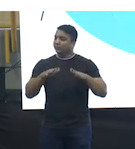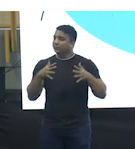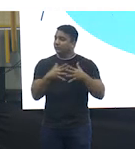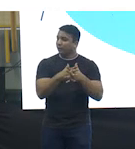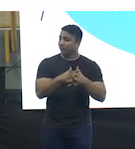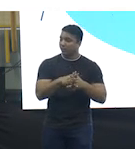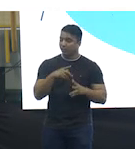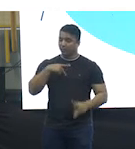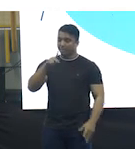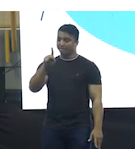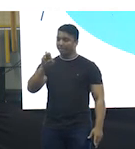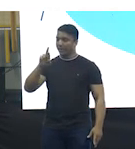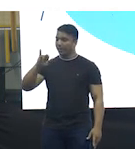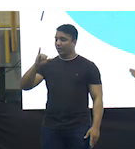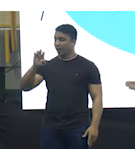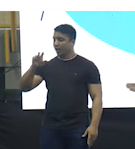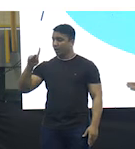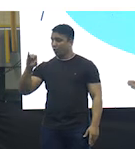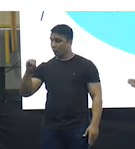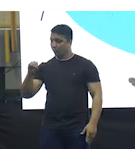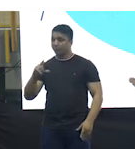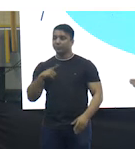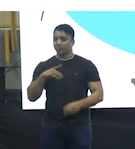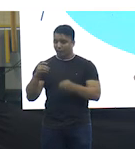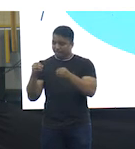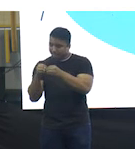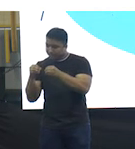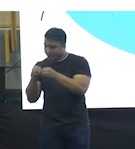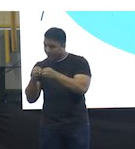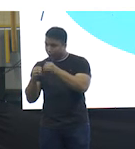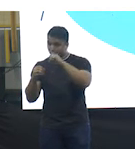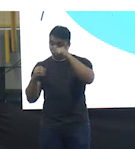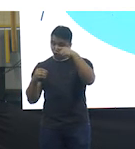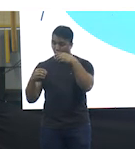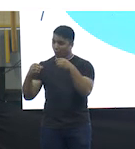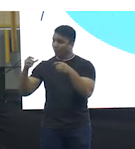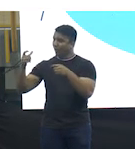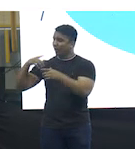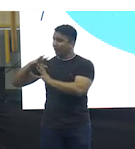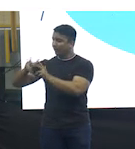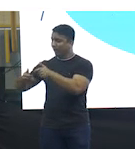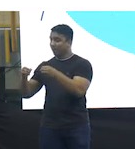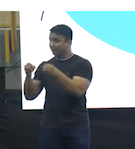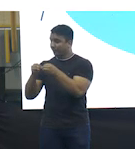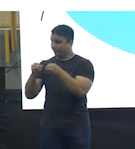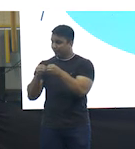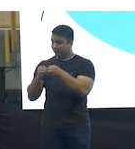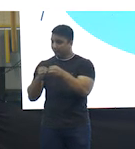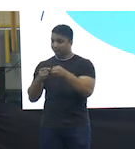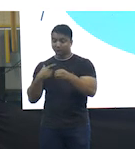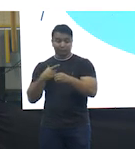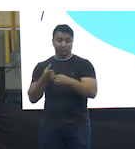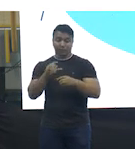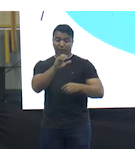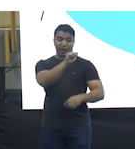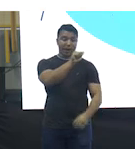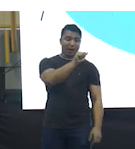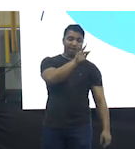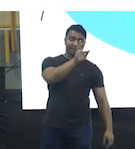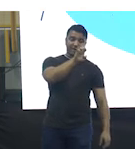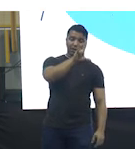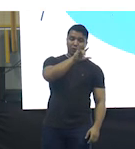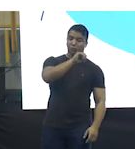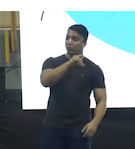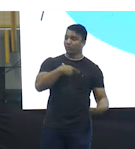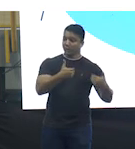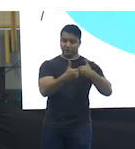disso, periélio, próximo, tá? Quando a Terra está mais próxima do Sol, quando o Sol está mais próximo da Terra, afélio quando a gente está